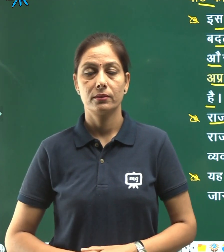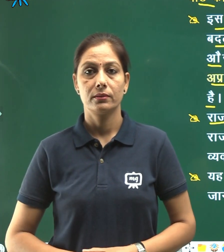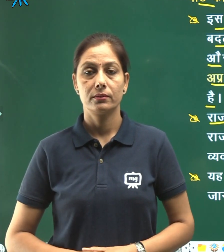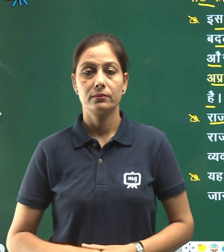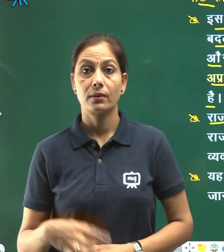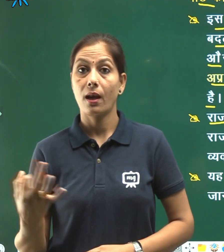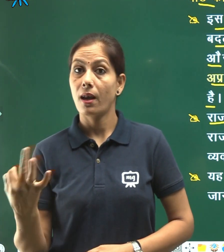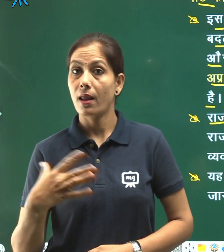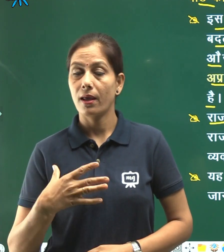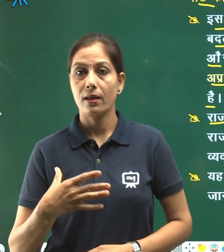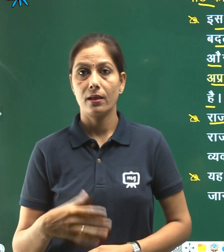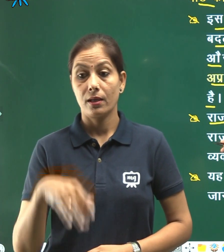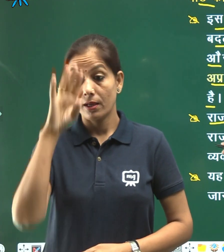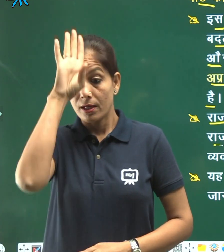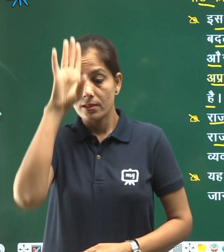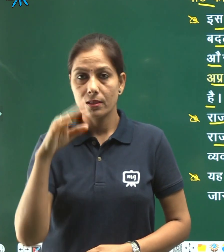नए राजकुमार का